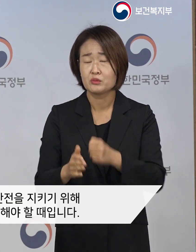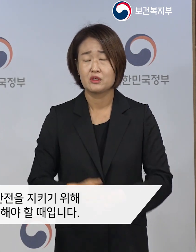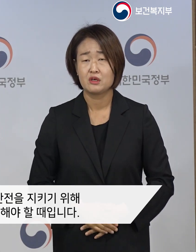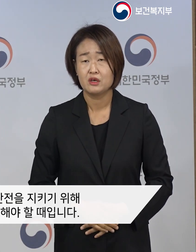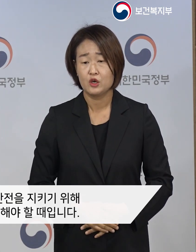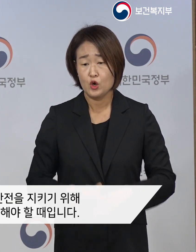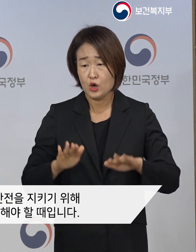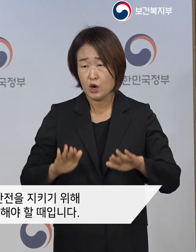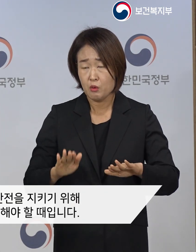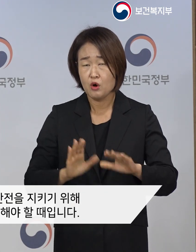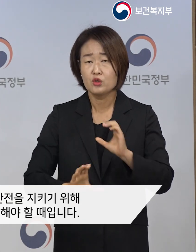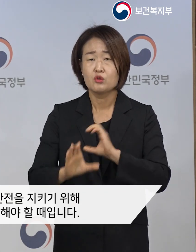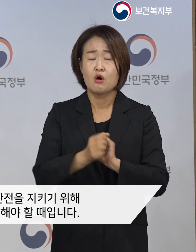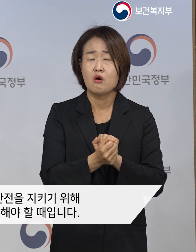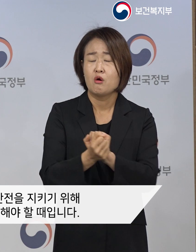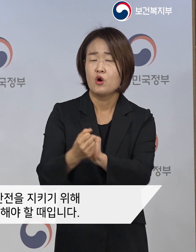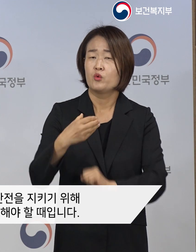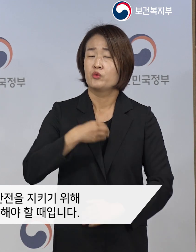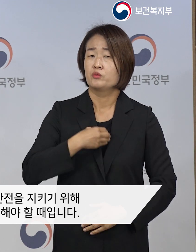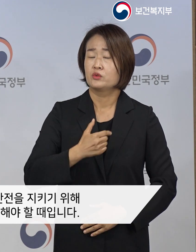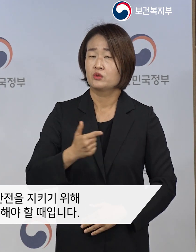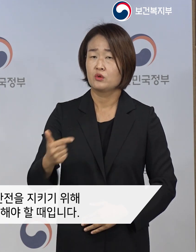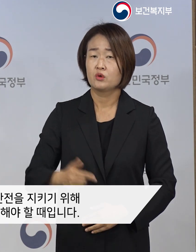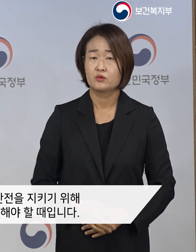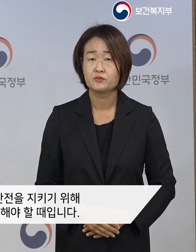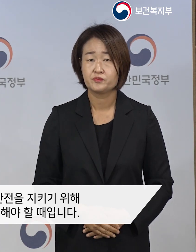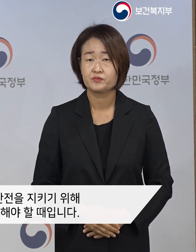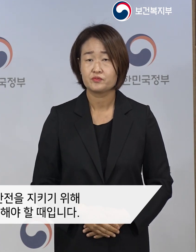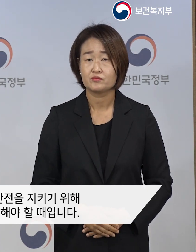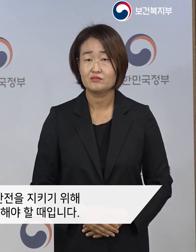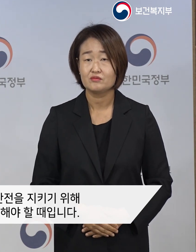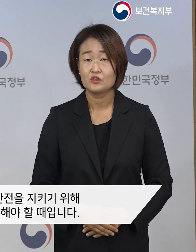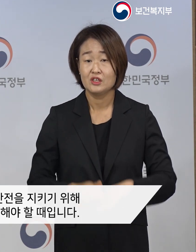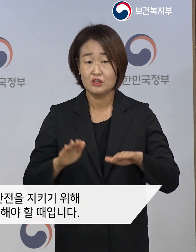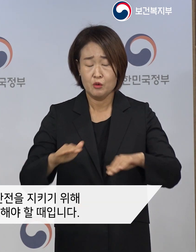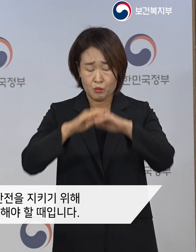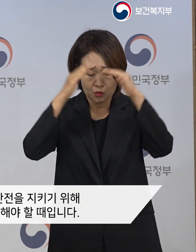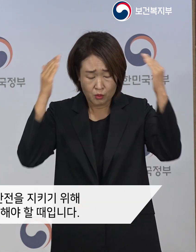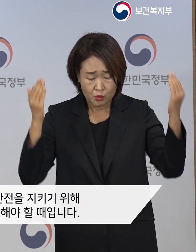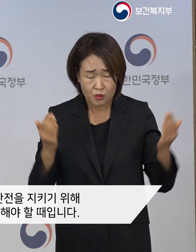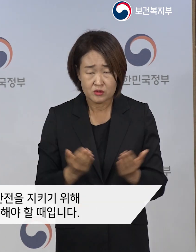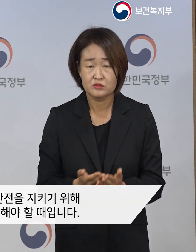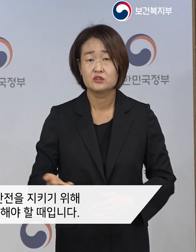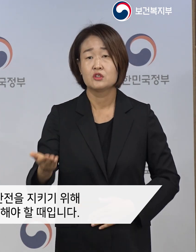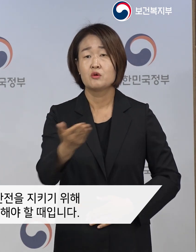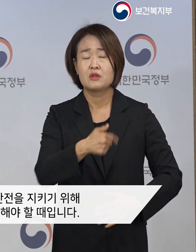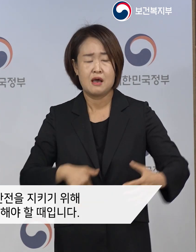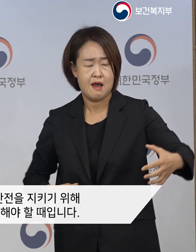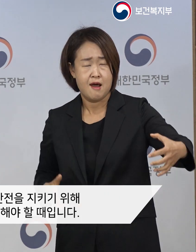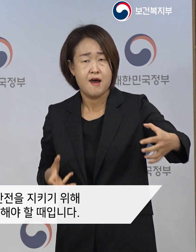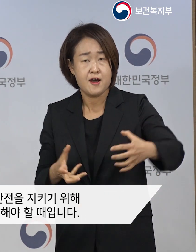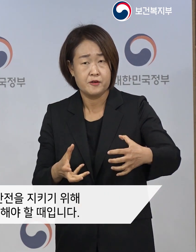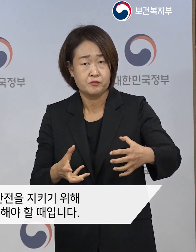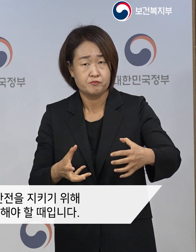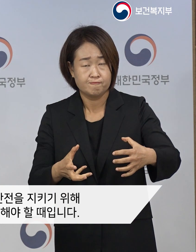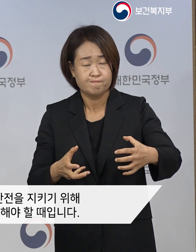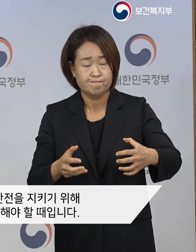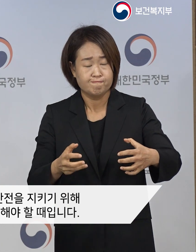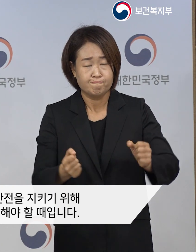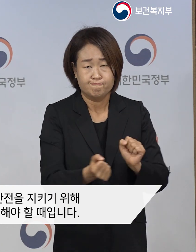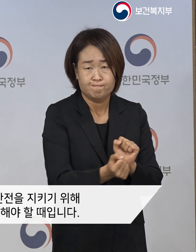국민 여러분, 지금은 우리 모두의 생명과 안전을 지키기 위해 모든 사회 구성원이 힘을